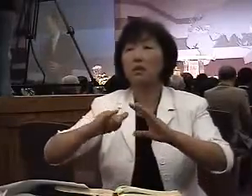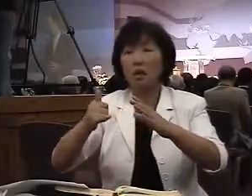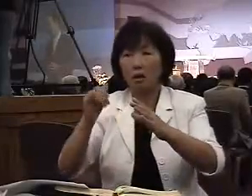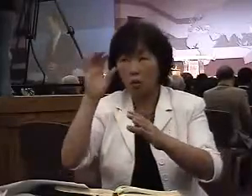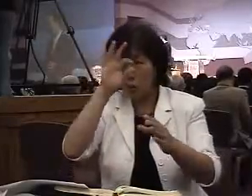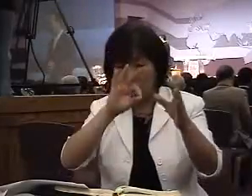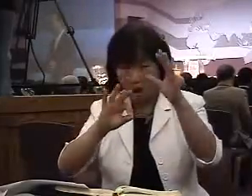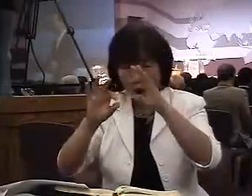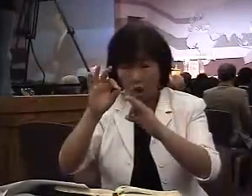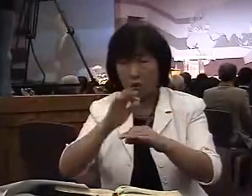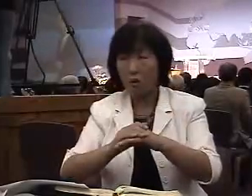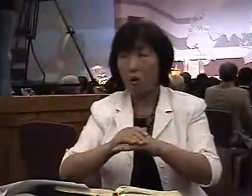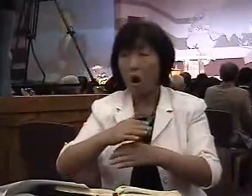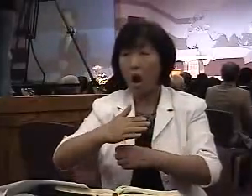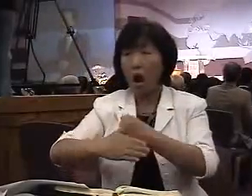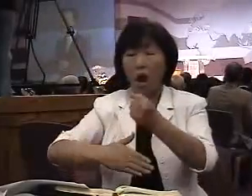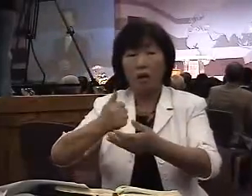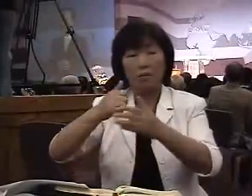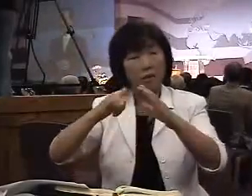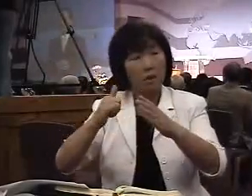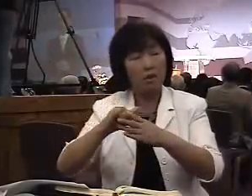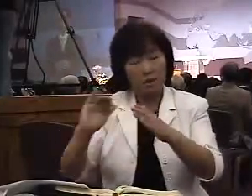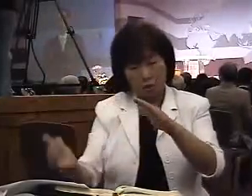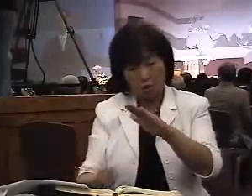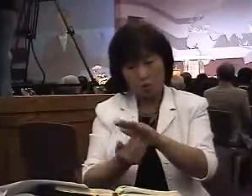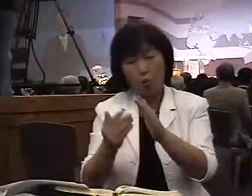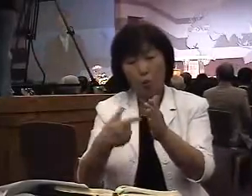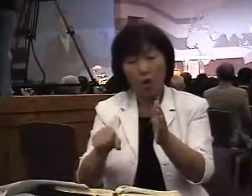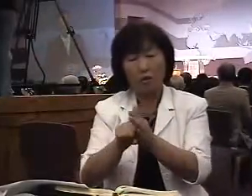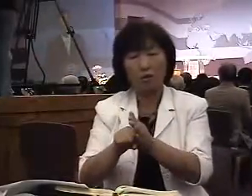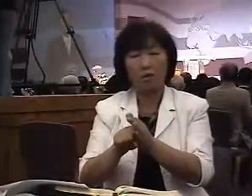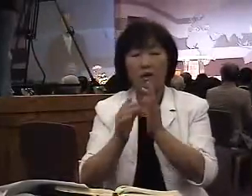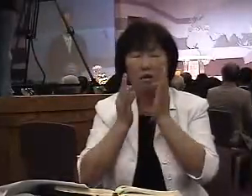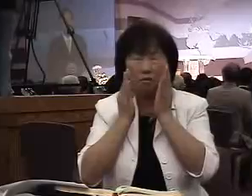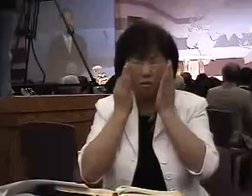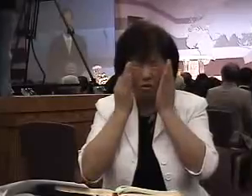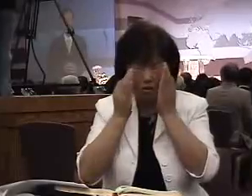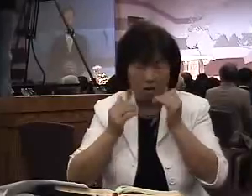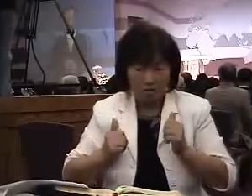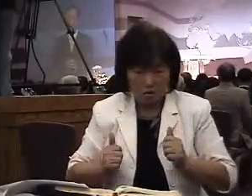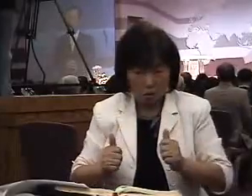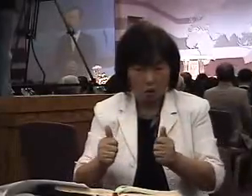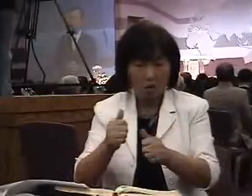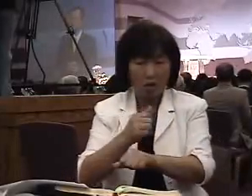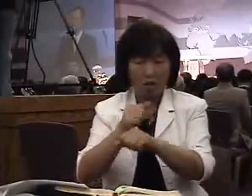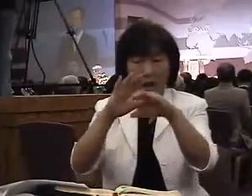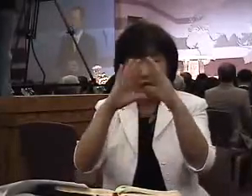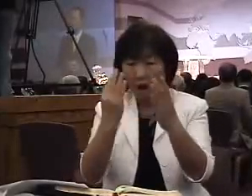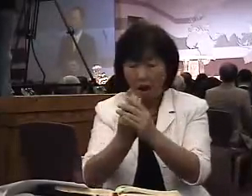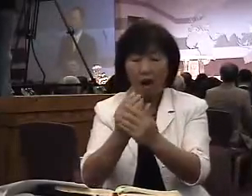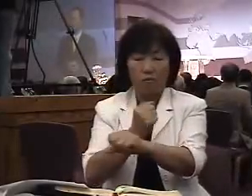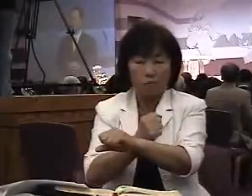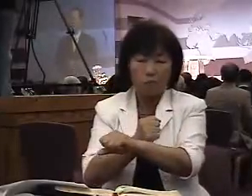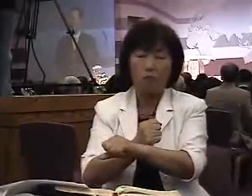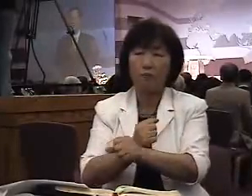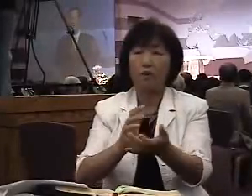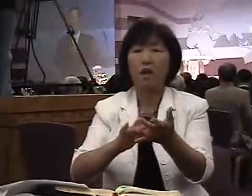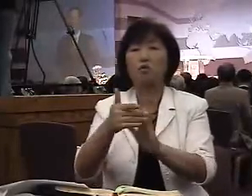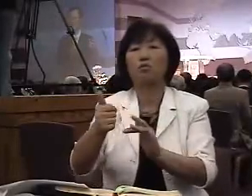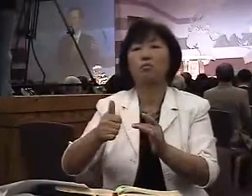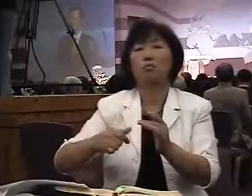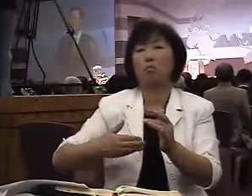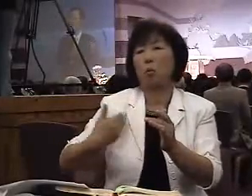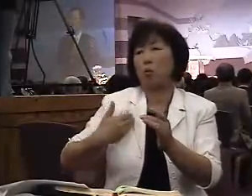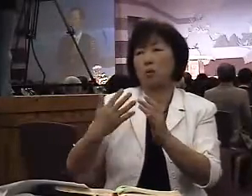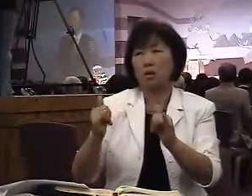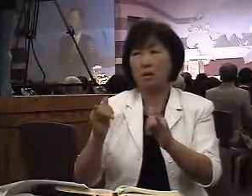그 말은 하나님의 나라가 이루어지기 위하여서 최선을 다하는 것입니다. 아직 예수님을 모르는 자들에게 찾아가